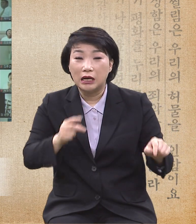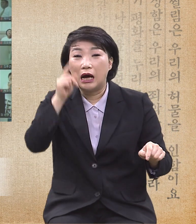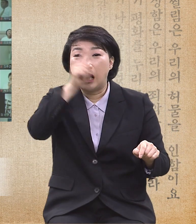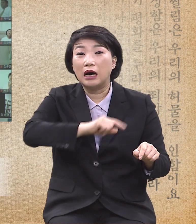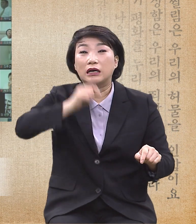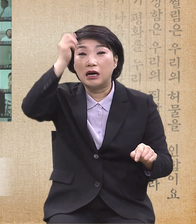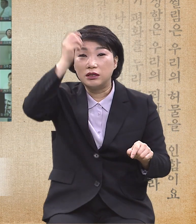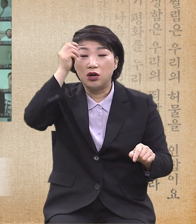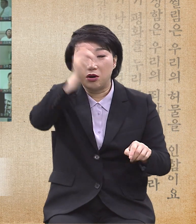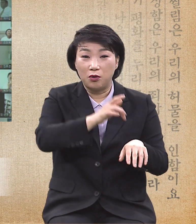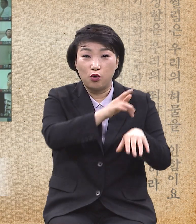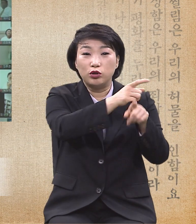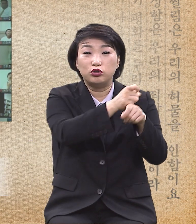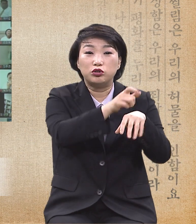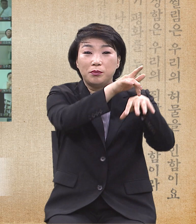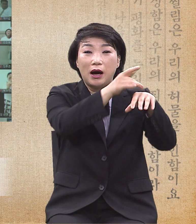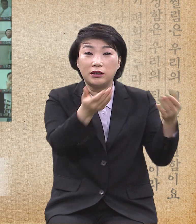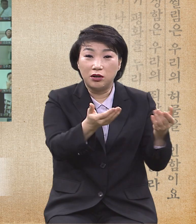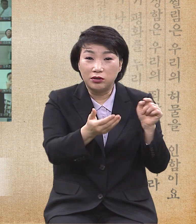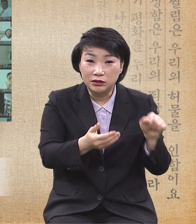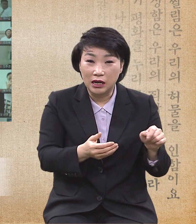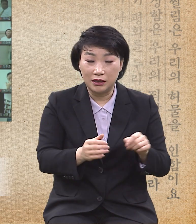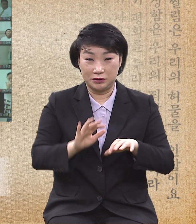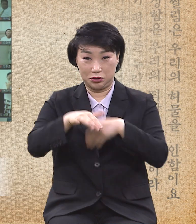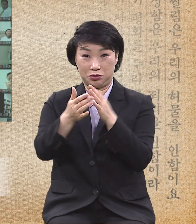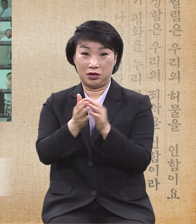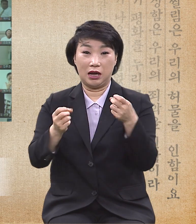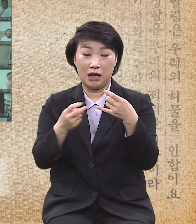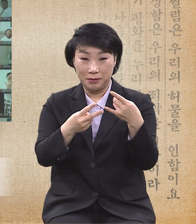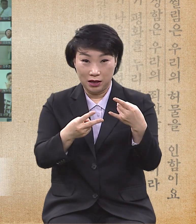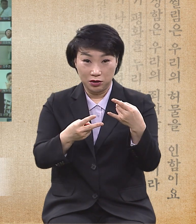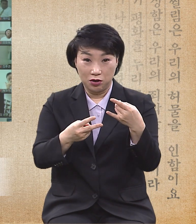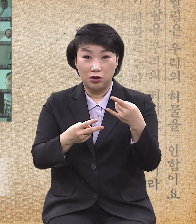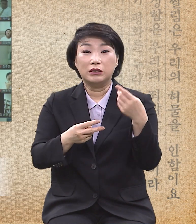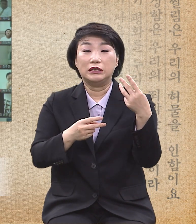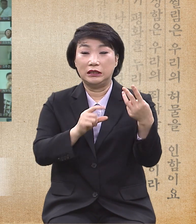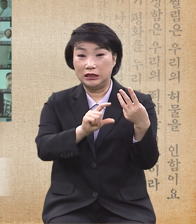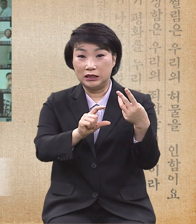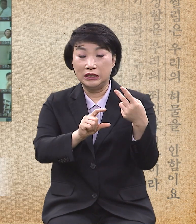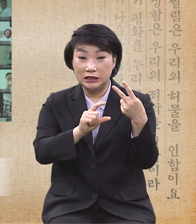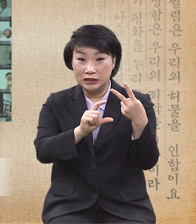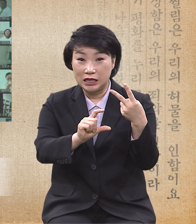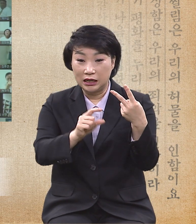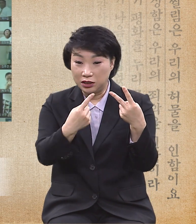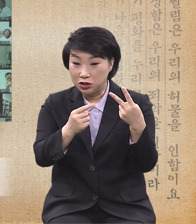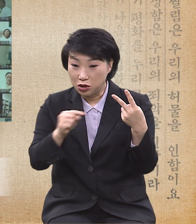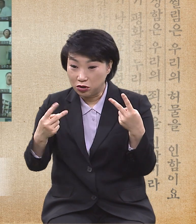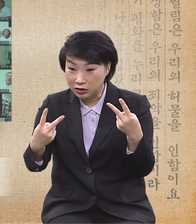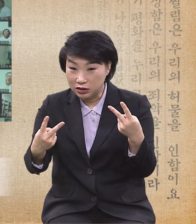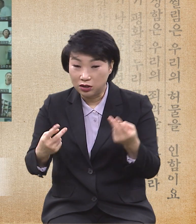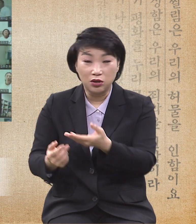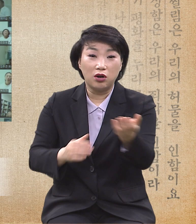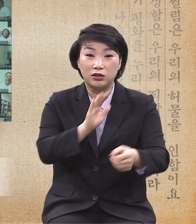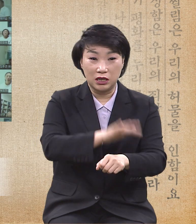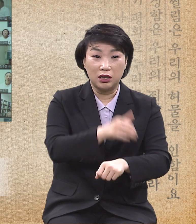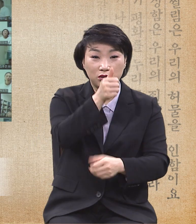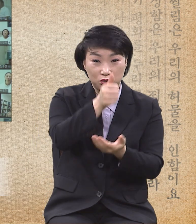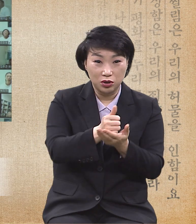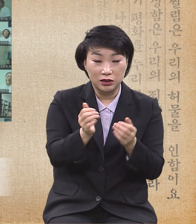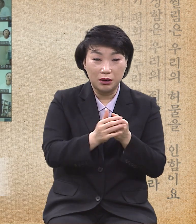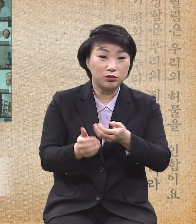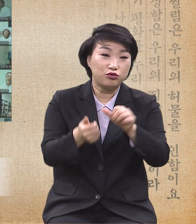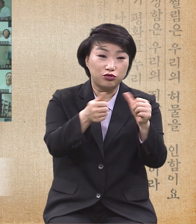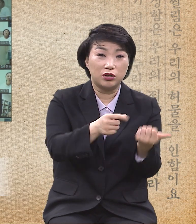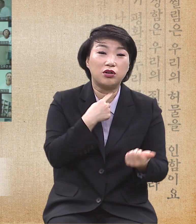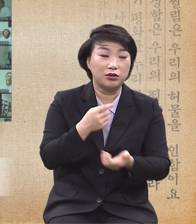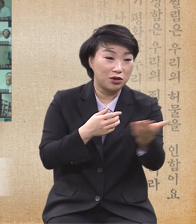악한 영인 마귀 역사입니다. 에베소 2장 1절로 2절에 너희 허물로 죄로 죽었던